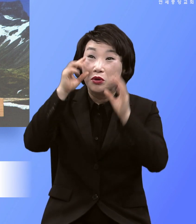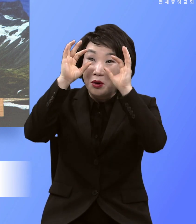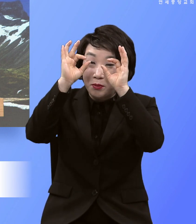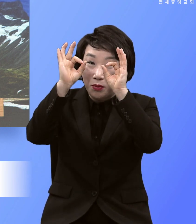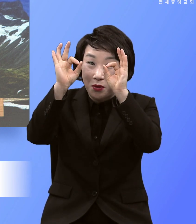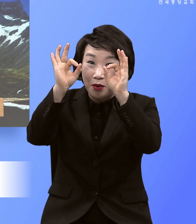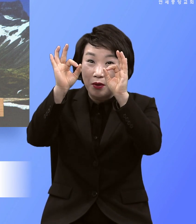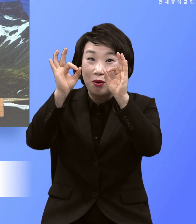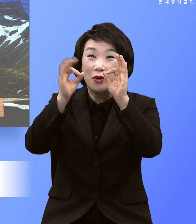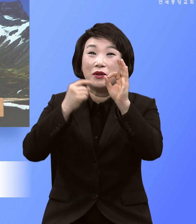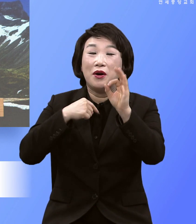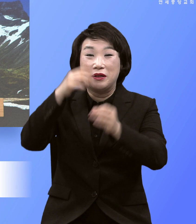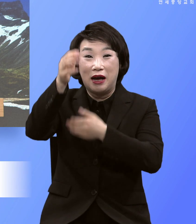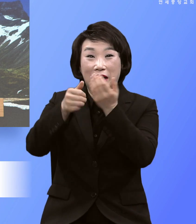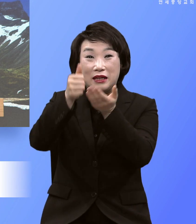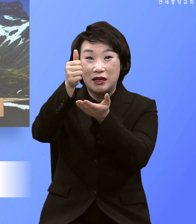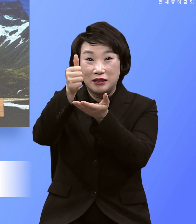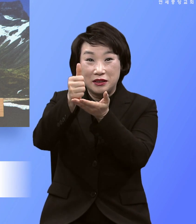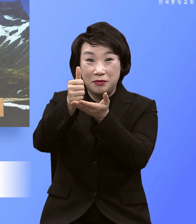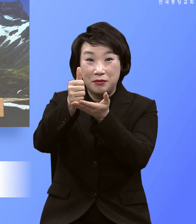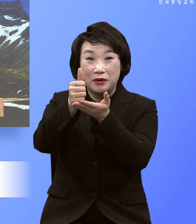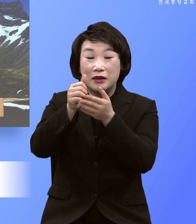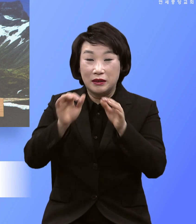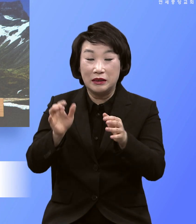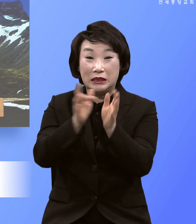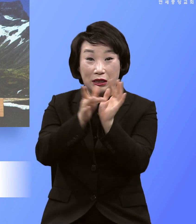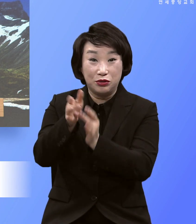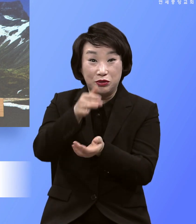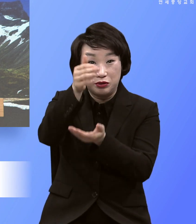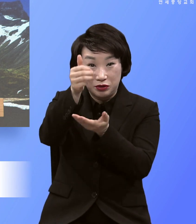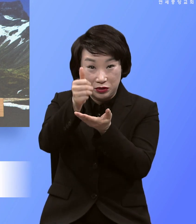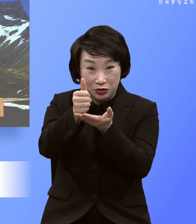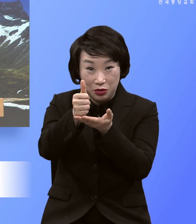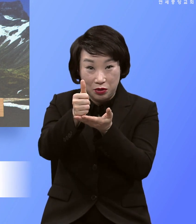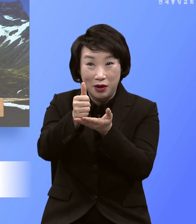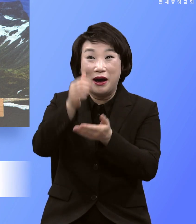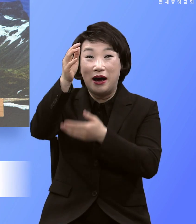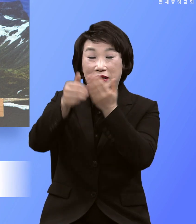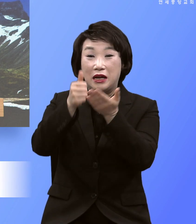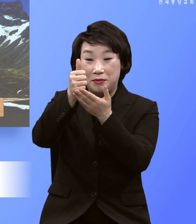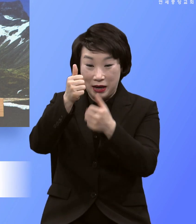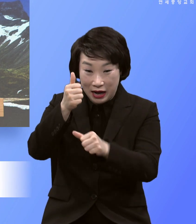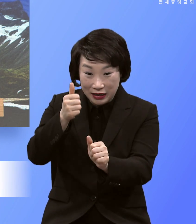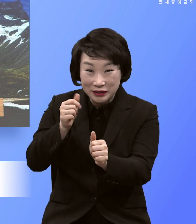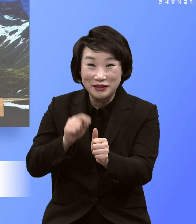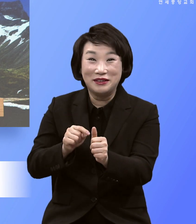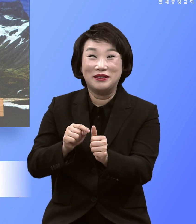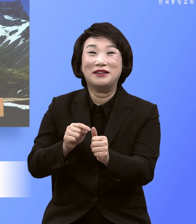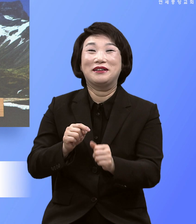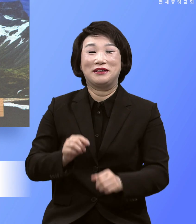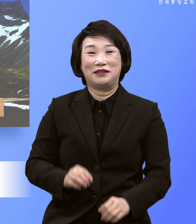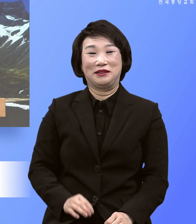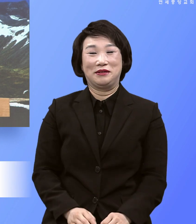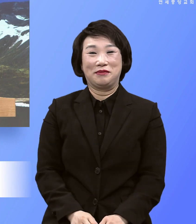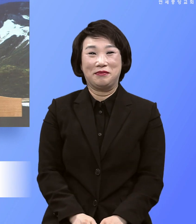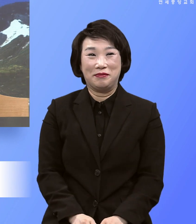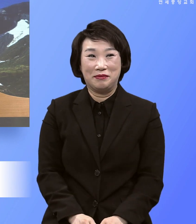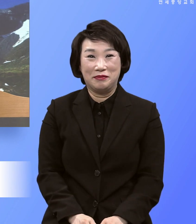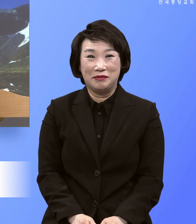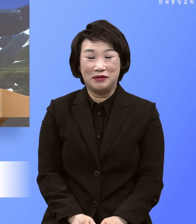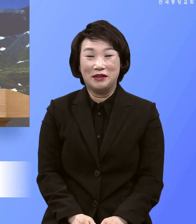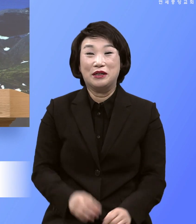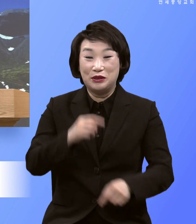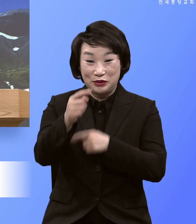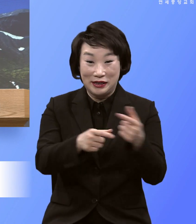뵙던 하나님이 예수 그리스도 하나님의 아들이십니다.